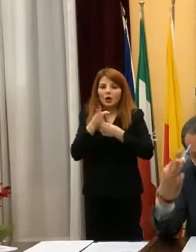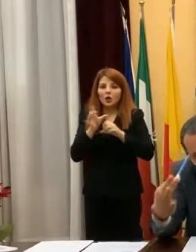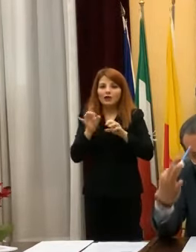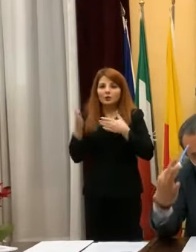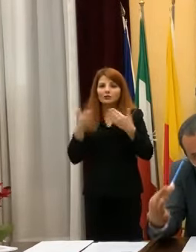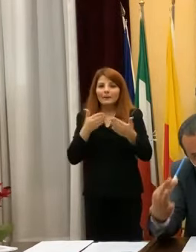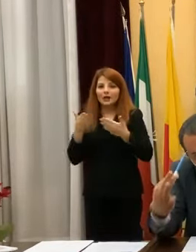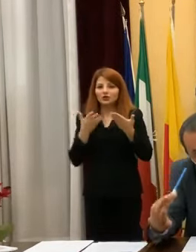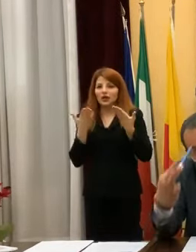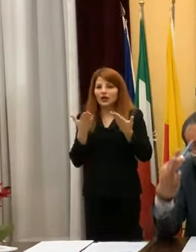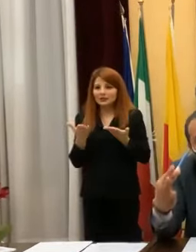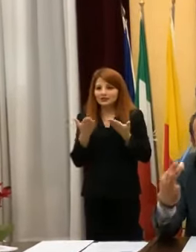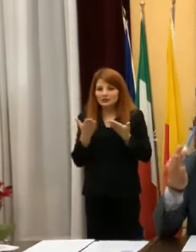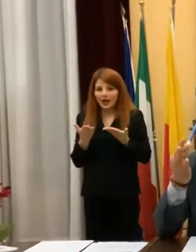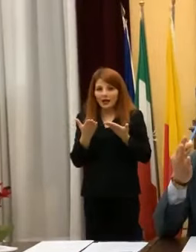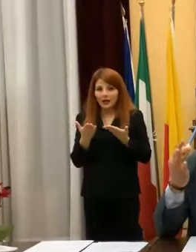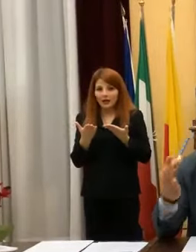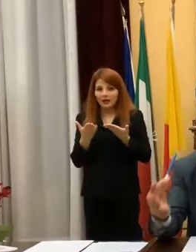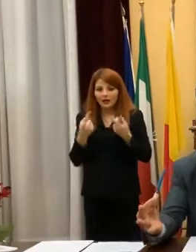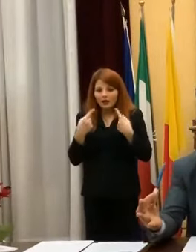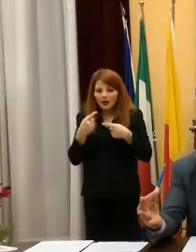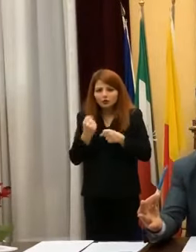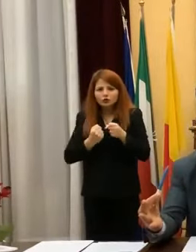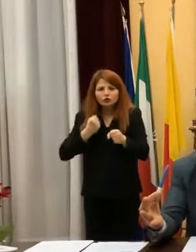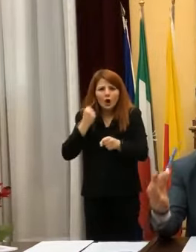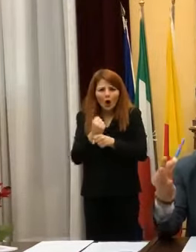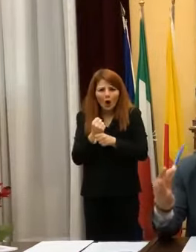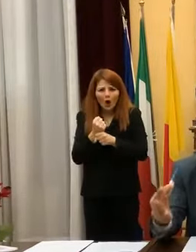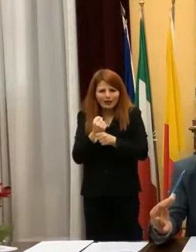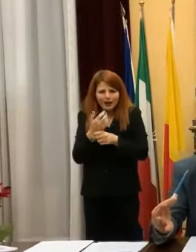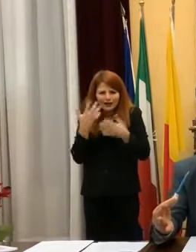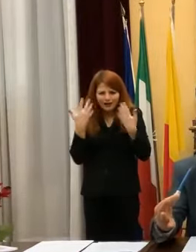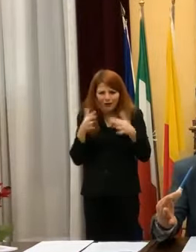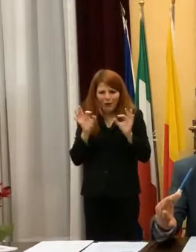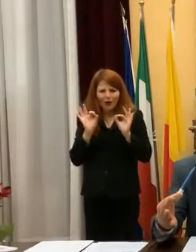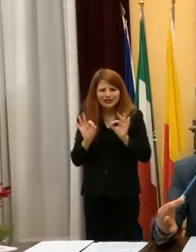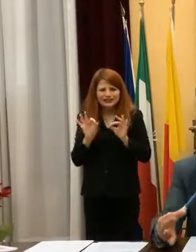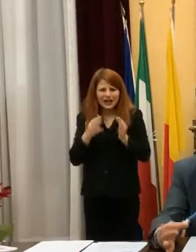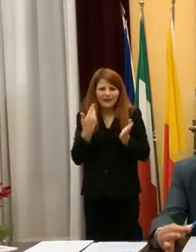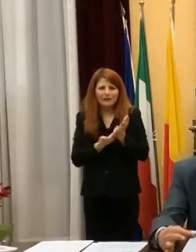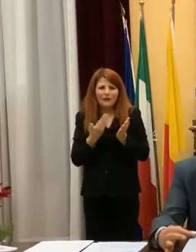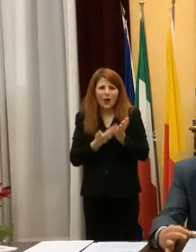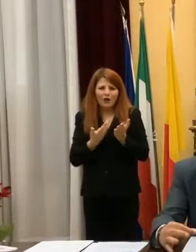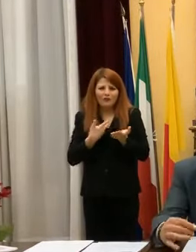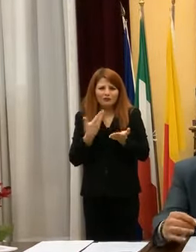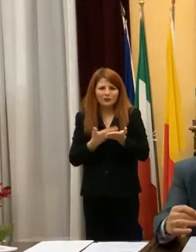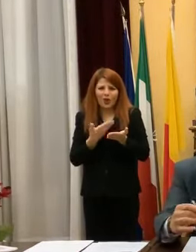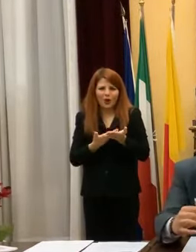Questa è la storia che non consento a nessuno di mettere in discussione.